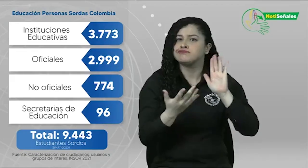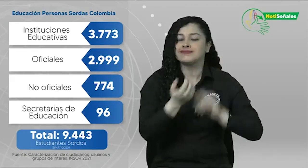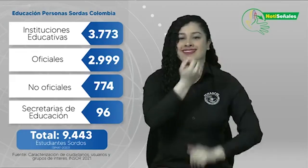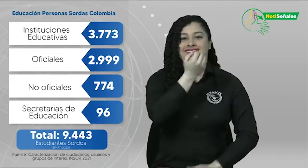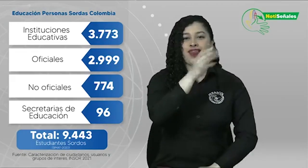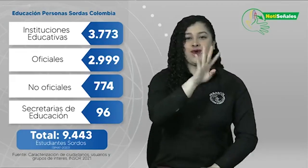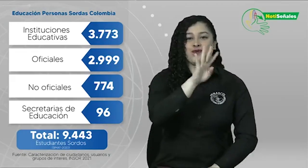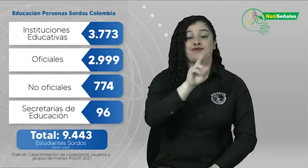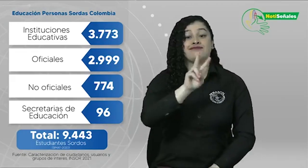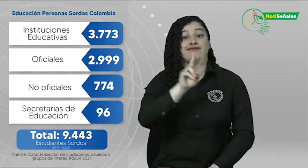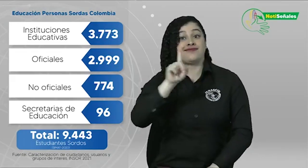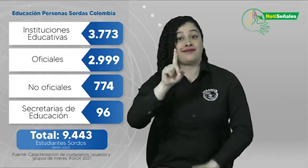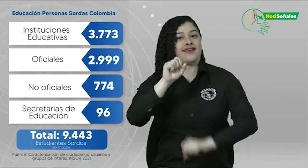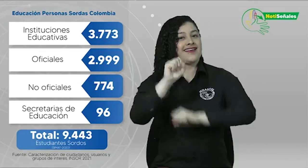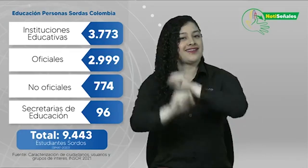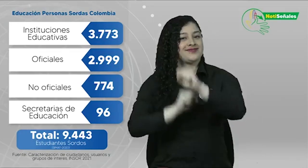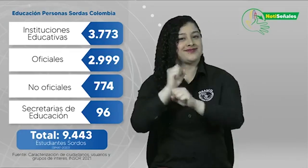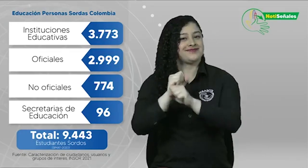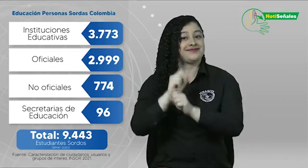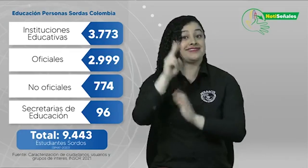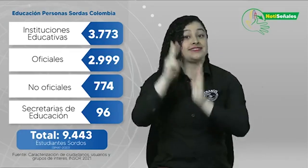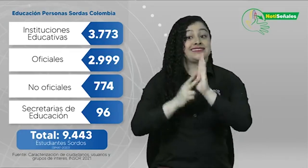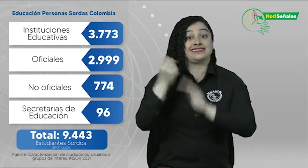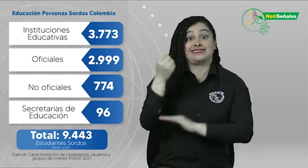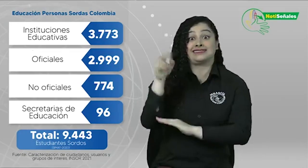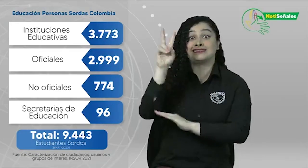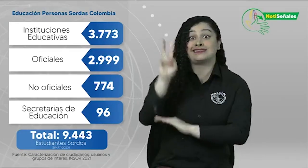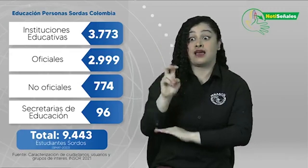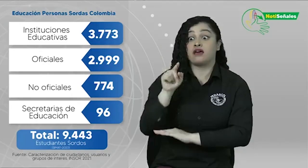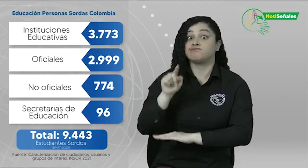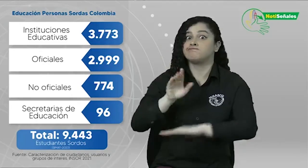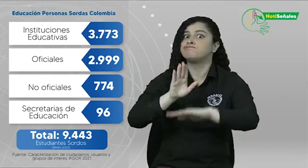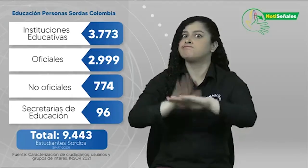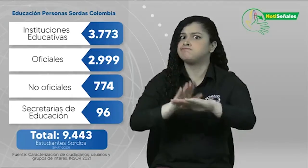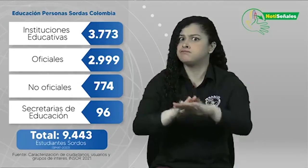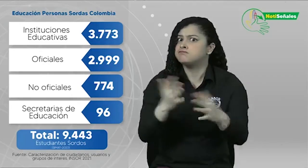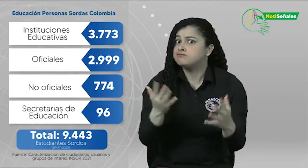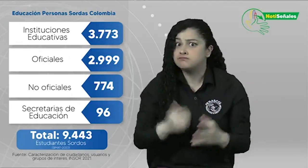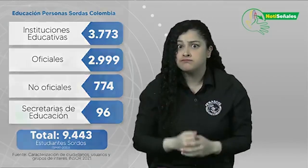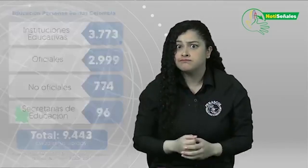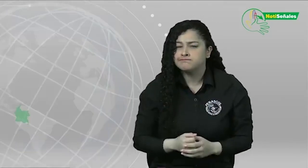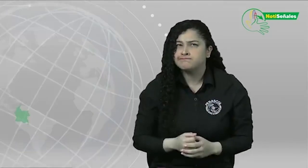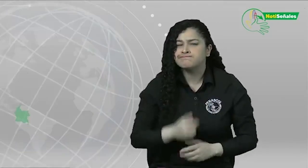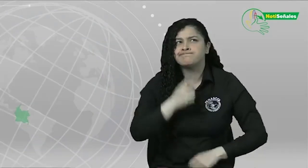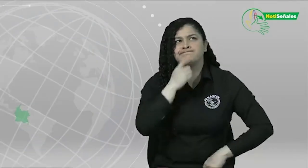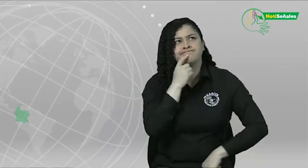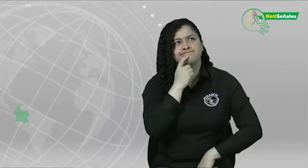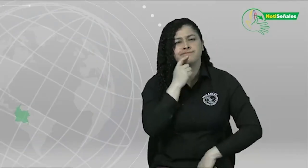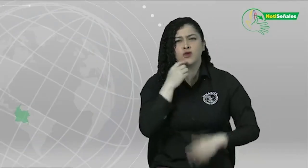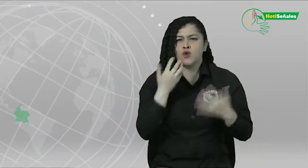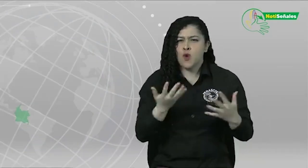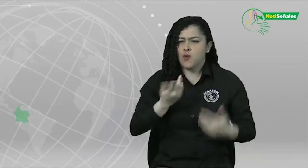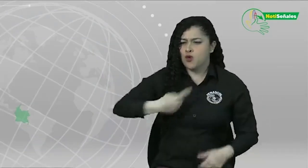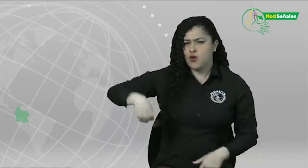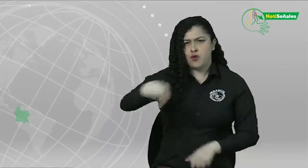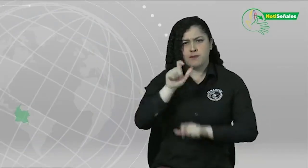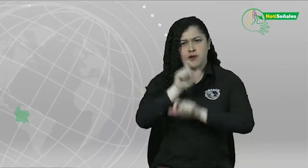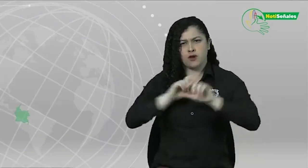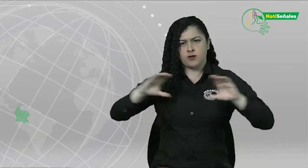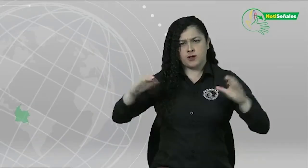Como lo dice, según el decreto 1421 del año 2017. Esta inquietud la tiene la comunidad